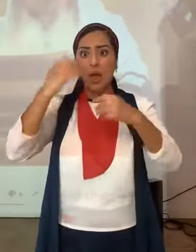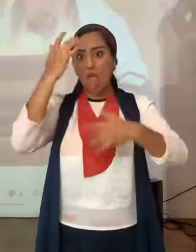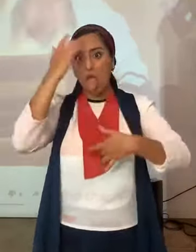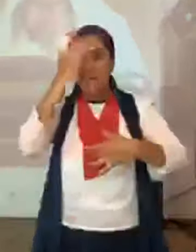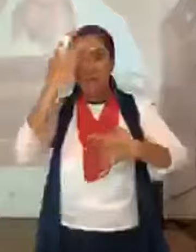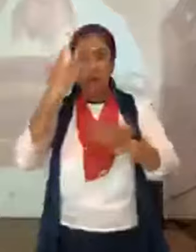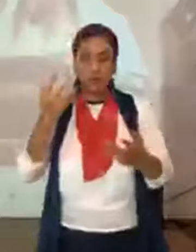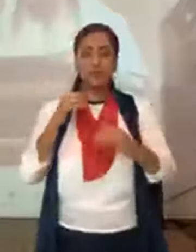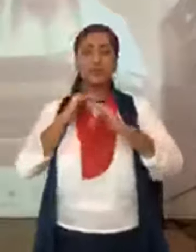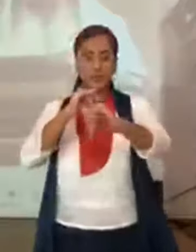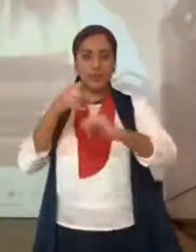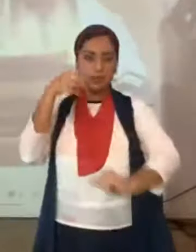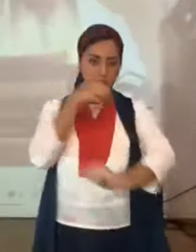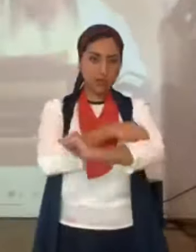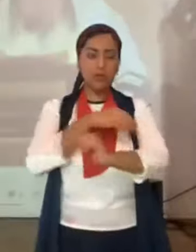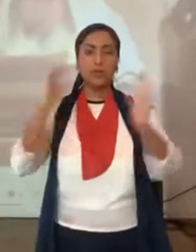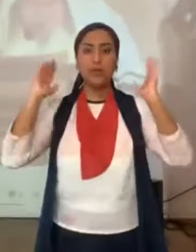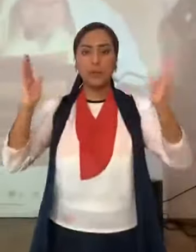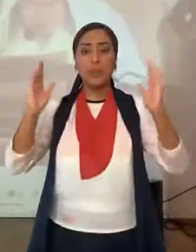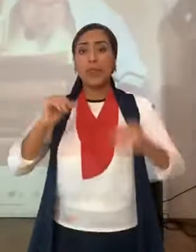coronavirus. A ver, el 7 fuerte, amén.